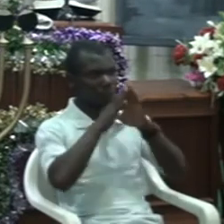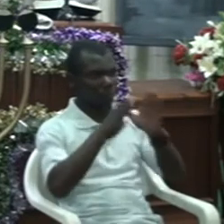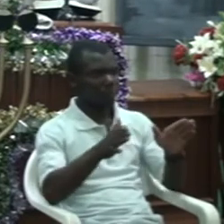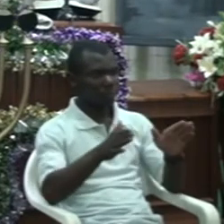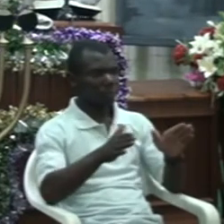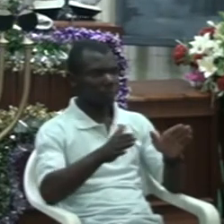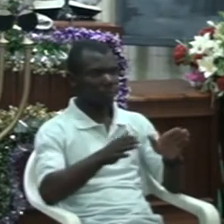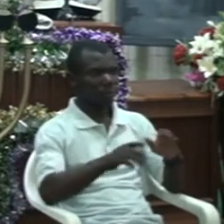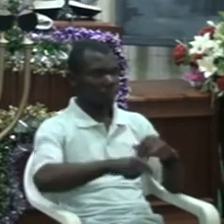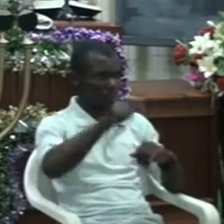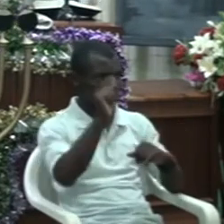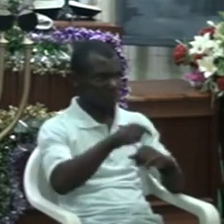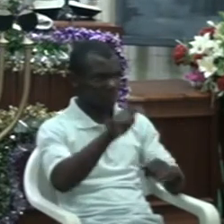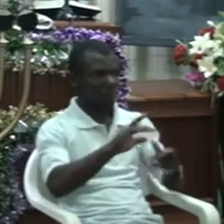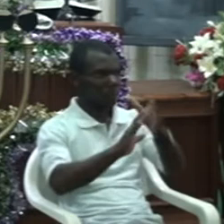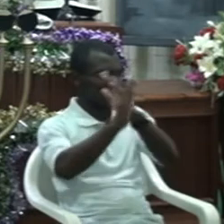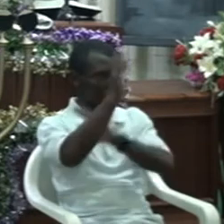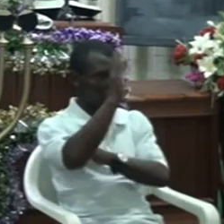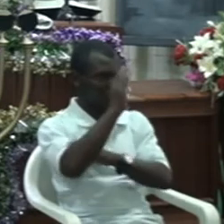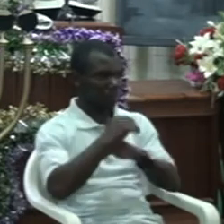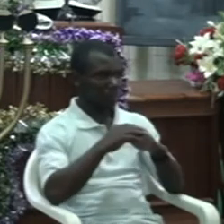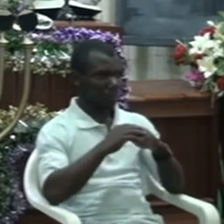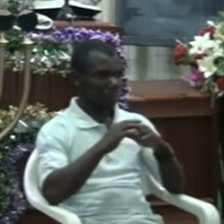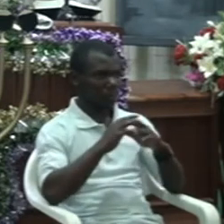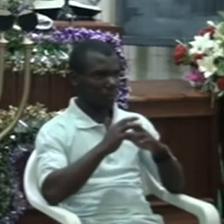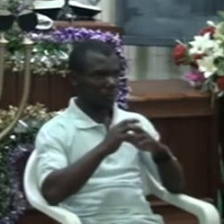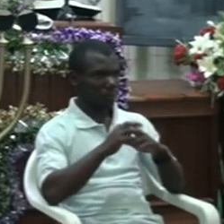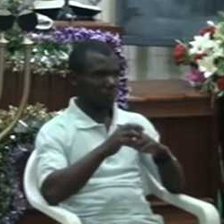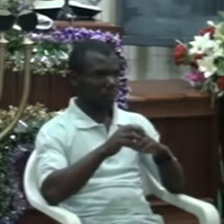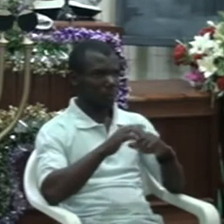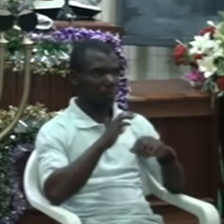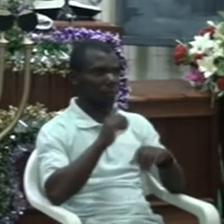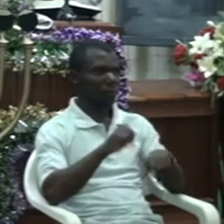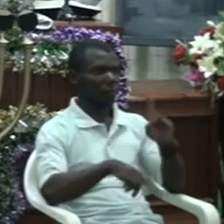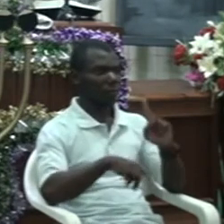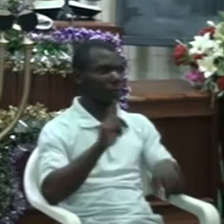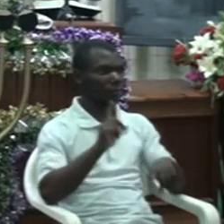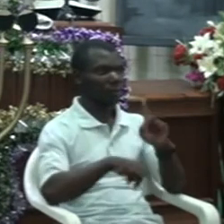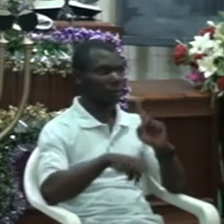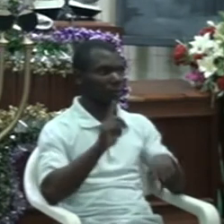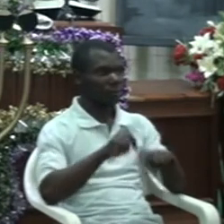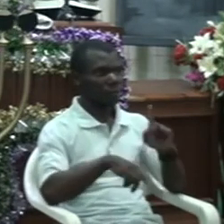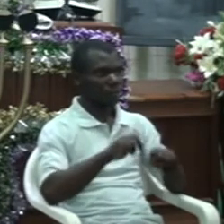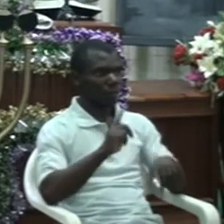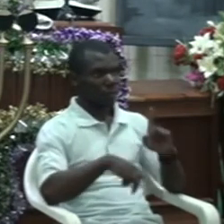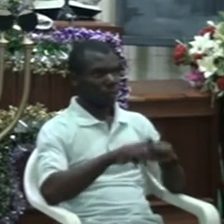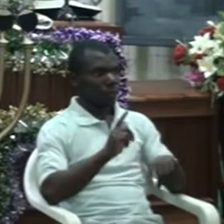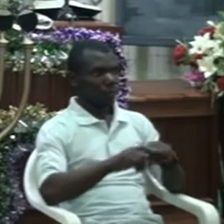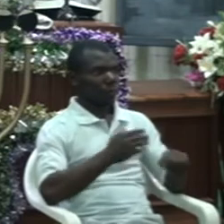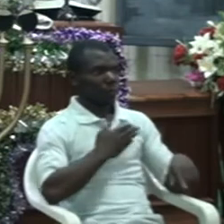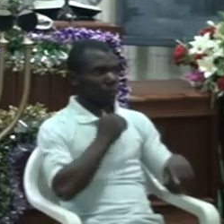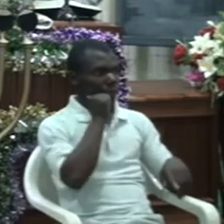pas. L'exigence ya Mungu, à l'exigence de Dieu, ce ne sera pas possible. Ma